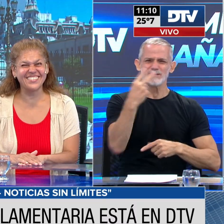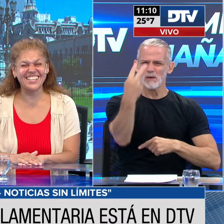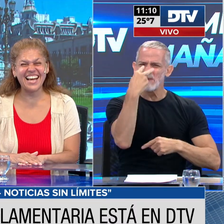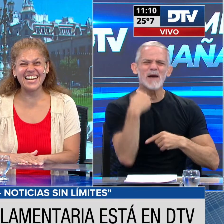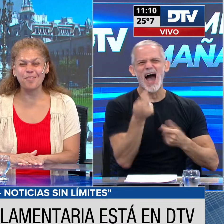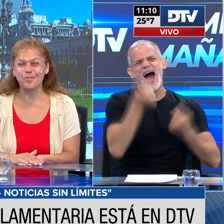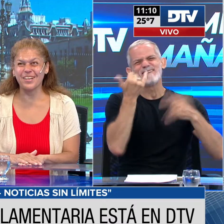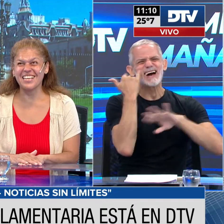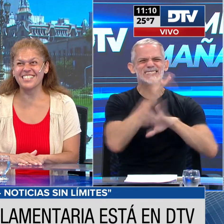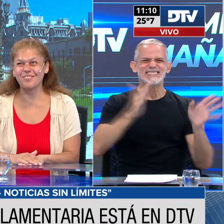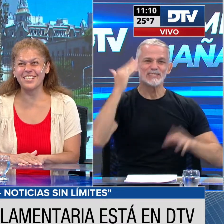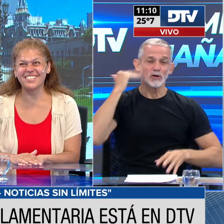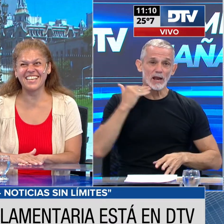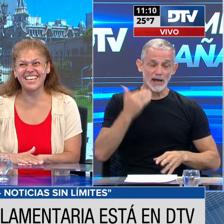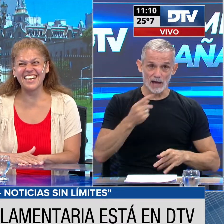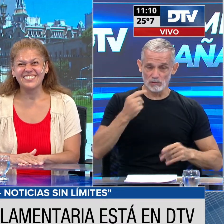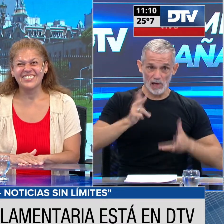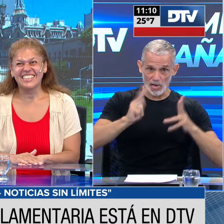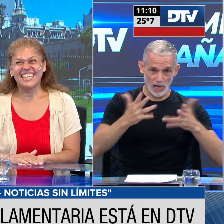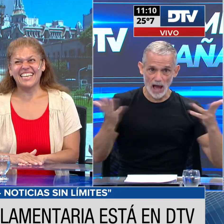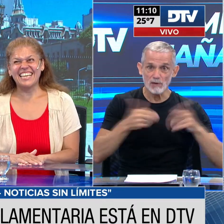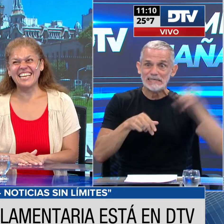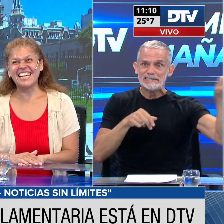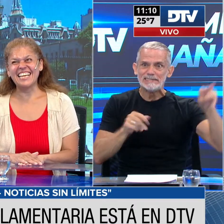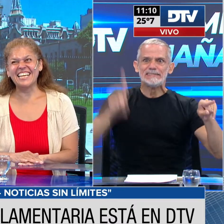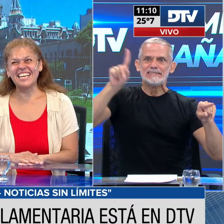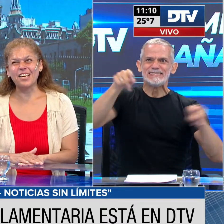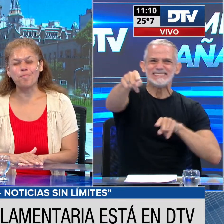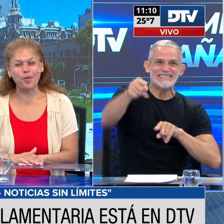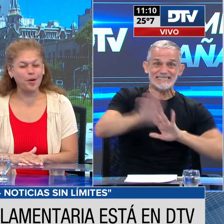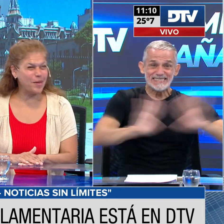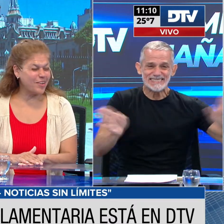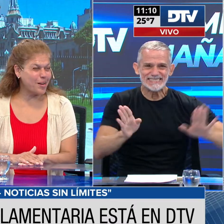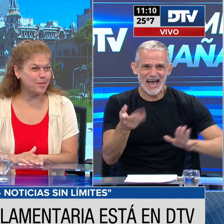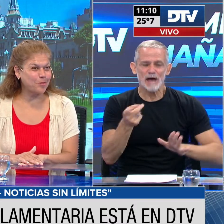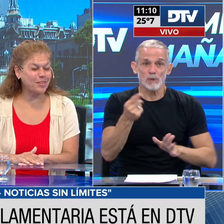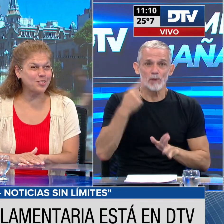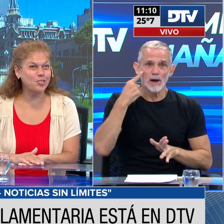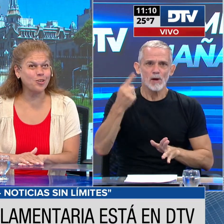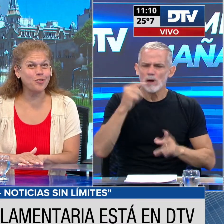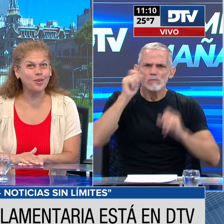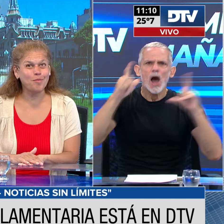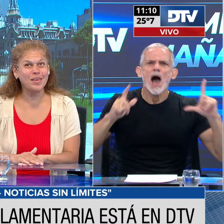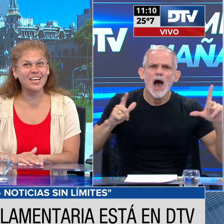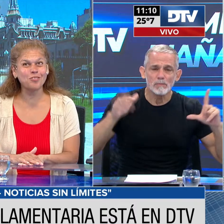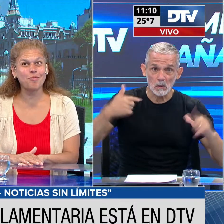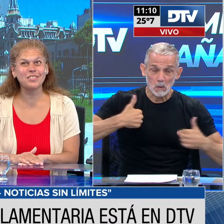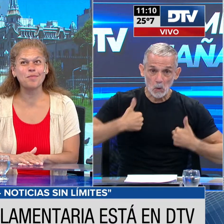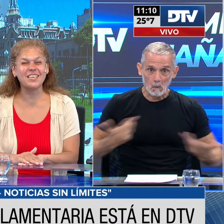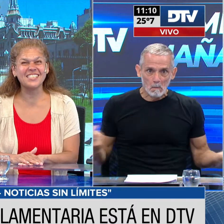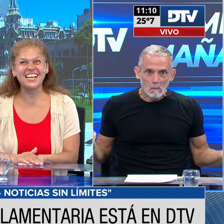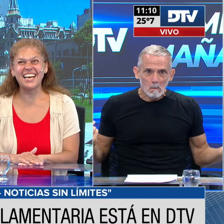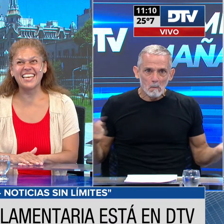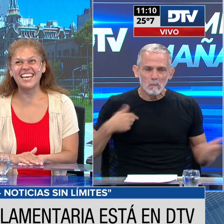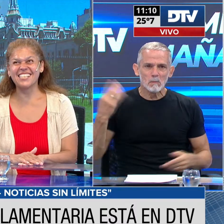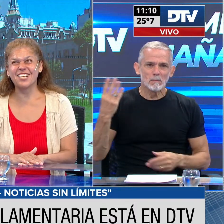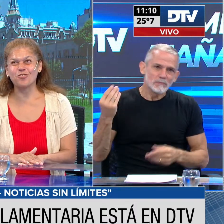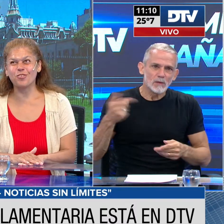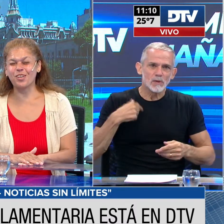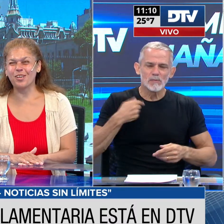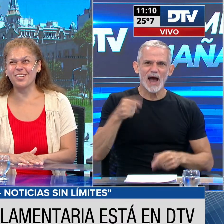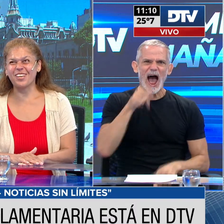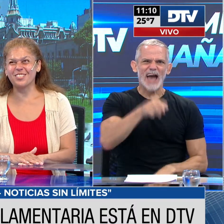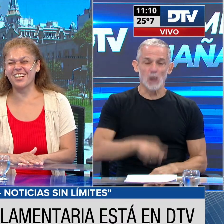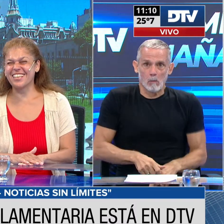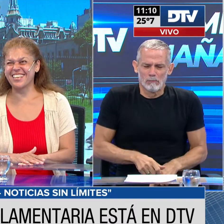viendo. Entonces a Ale a lo mejor le hacen una seña Claro, claro. y por lo menos les prestó atención, ¿no? En mi caso a veces me dicen ahí, allá, y